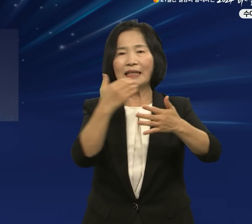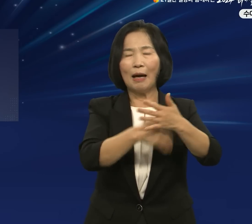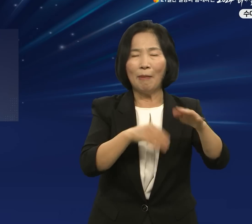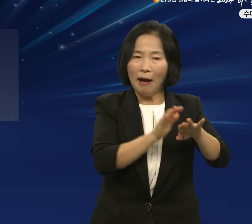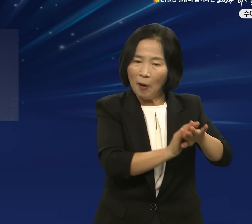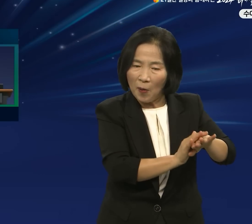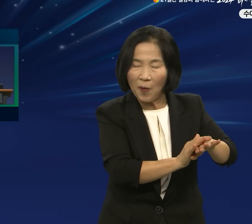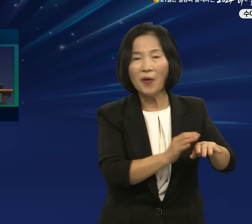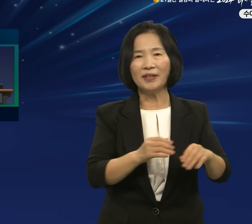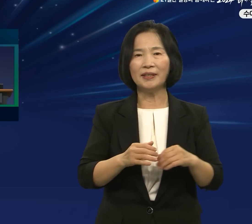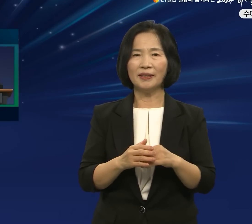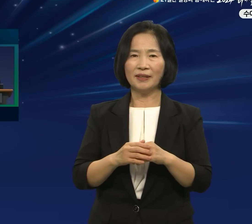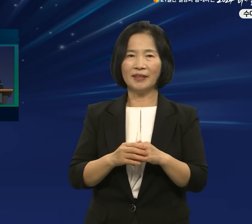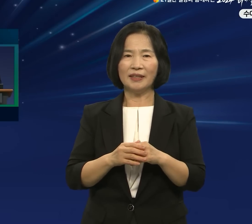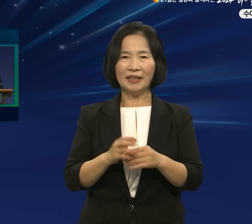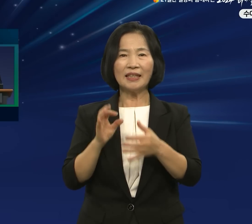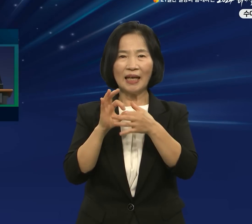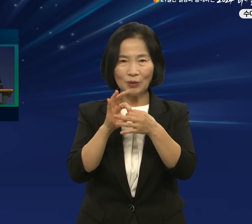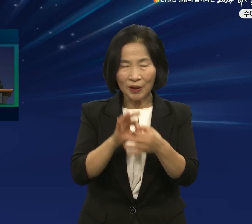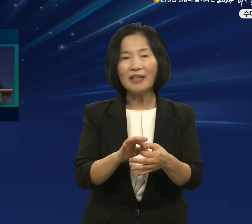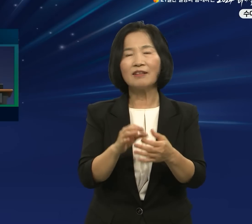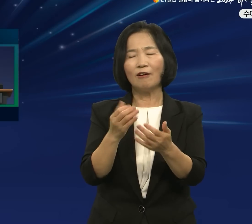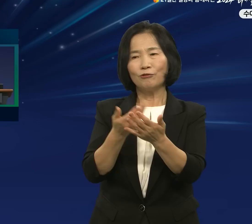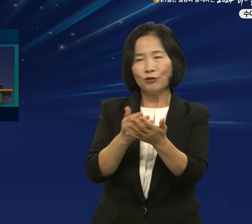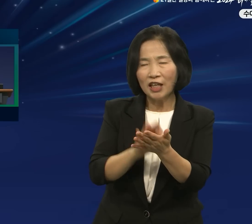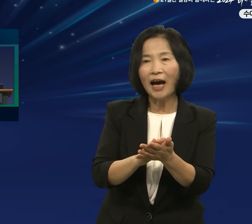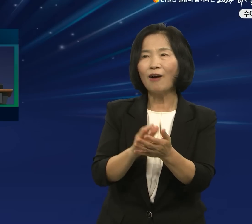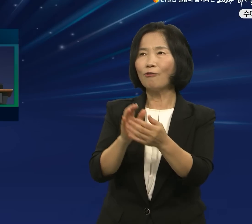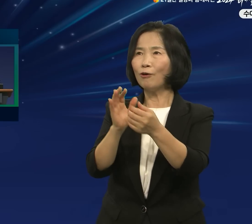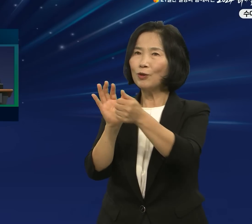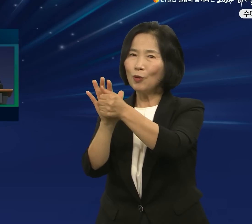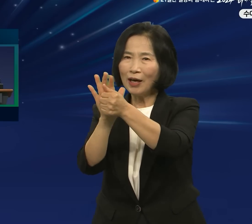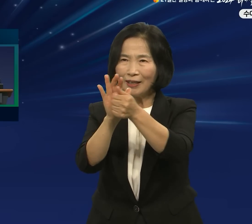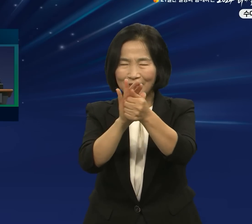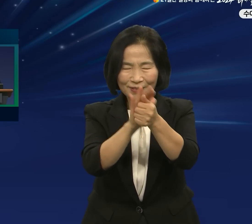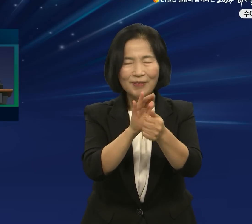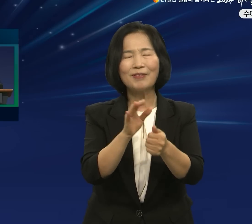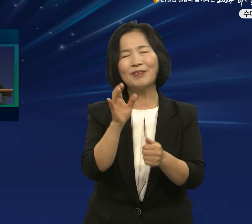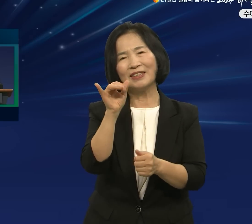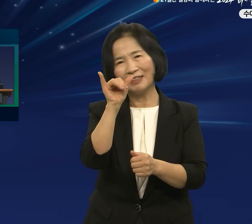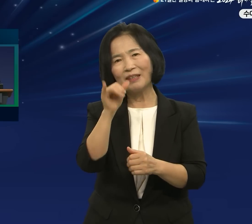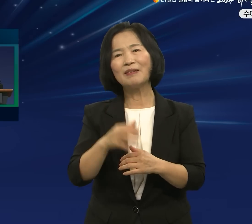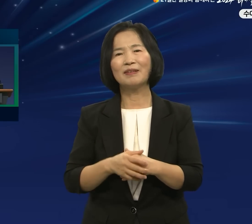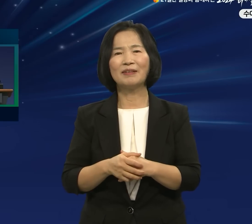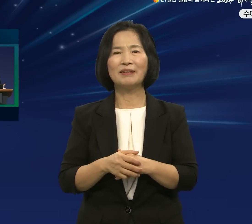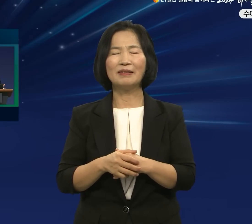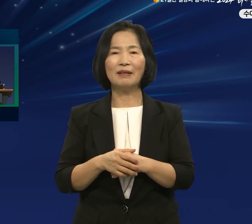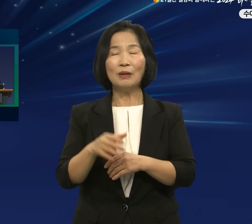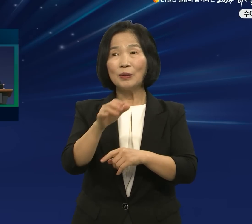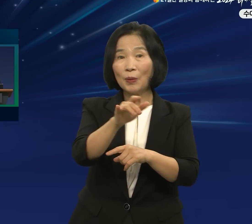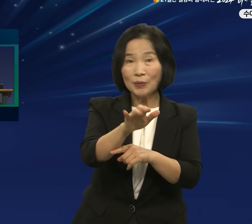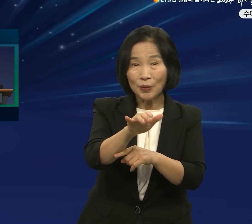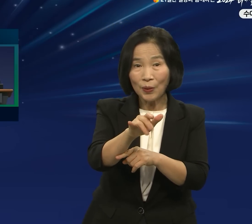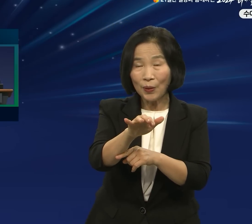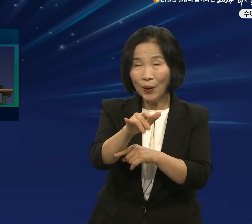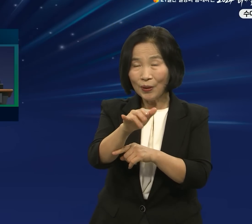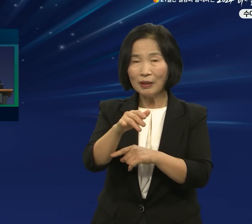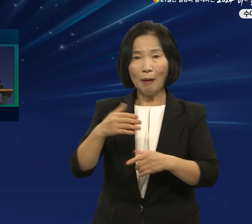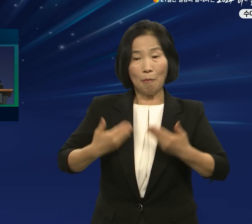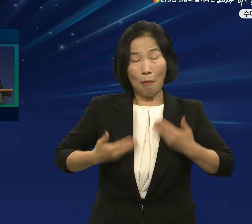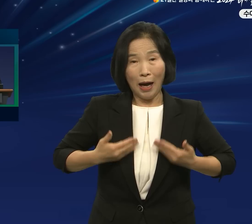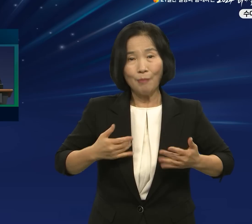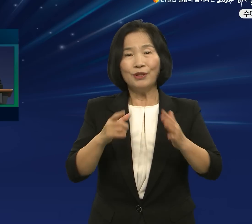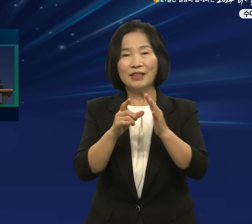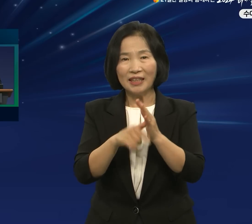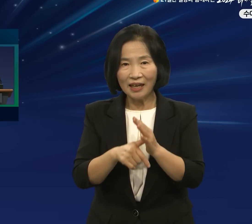그걸로 지역 주민들을 섬기고 농촌교회를 계속 섬기고 있습니다. 농촌 일손들 돕기를